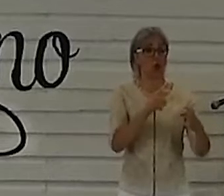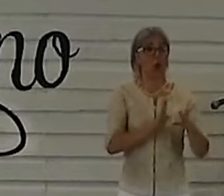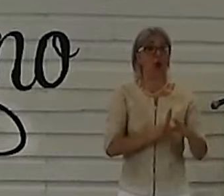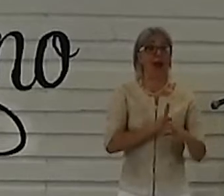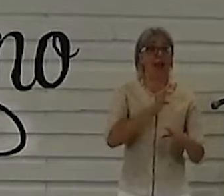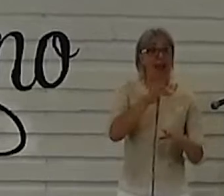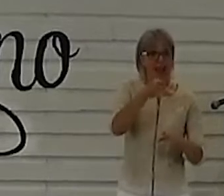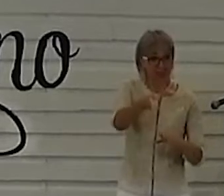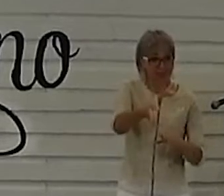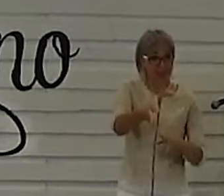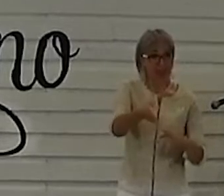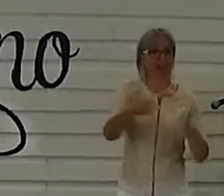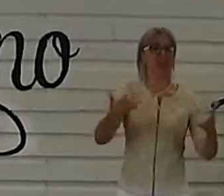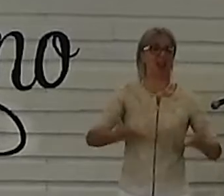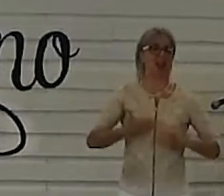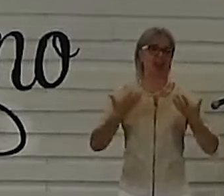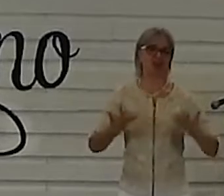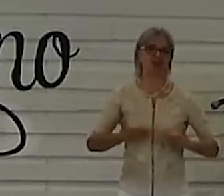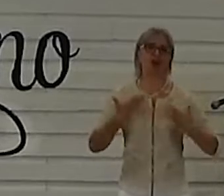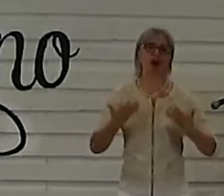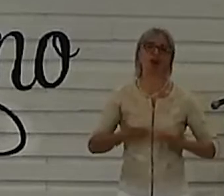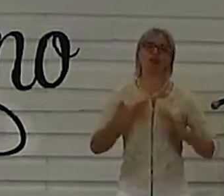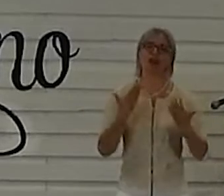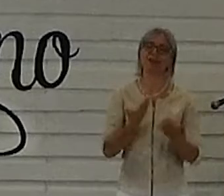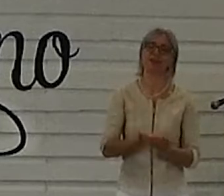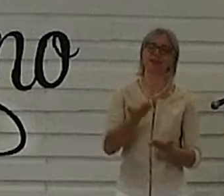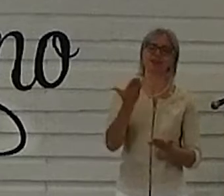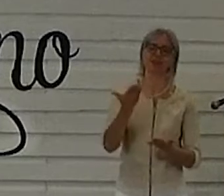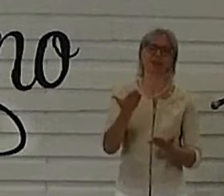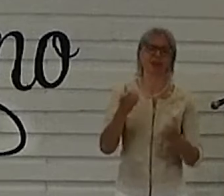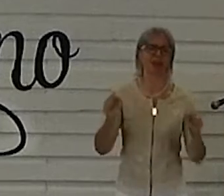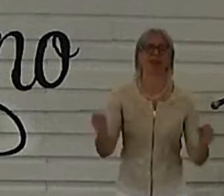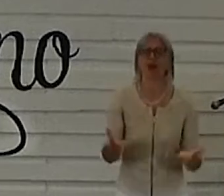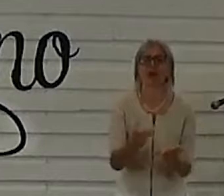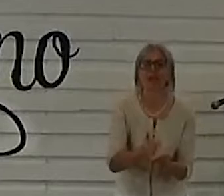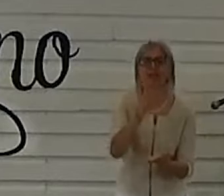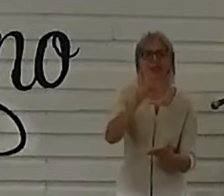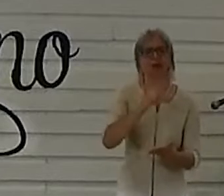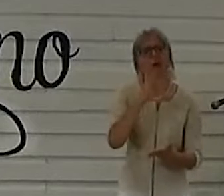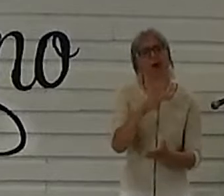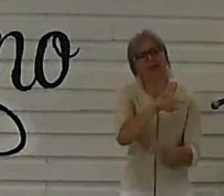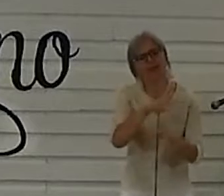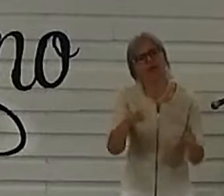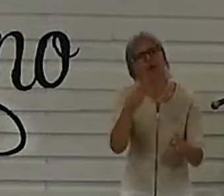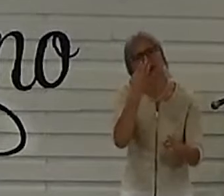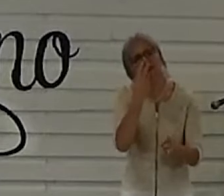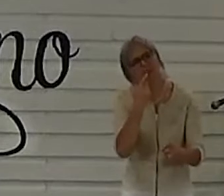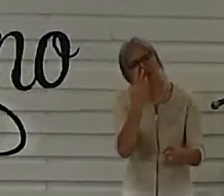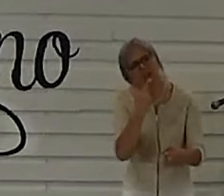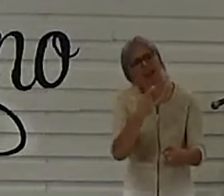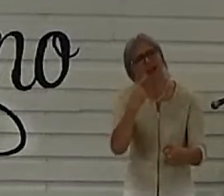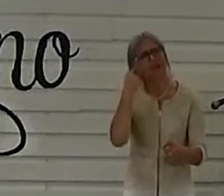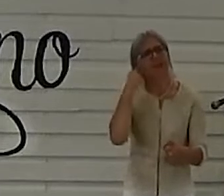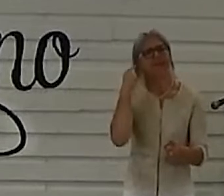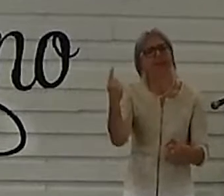Gloria a Dio! Quanti vogliono sentirselo dire? Quanti vogliono sentirselo